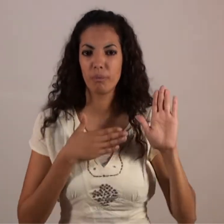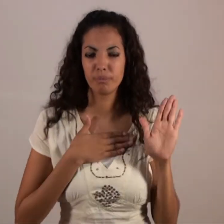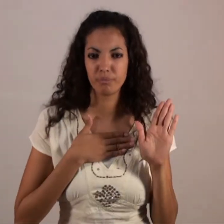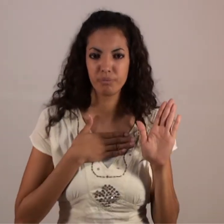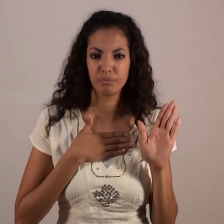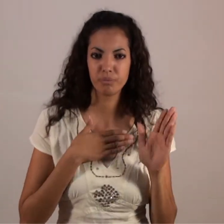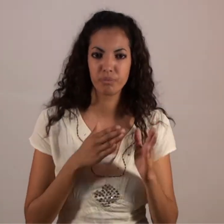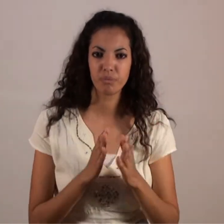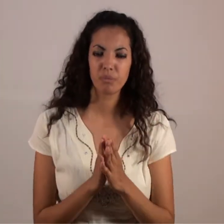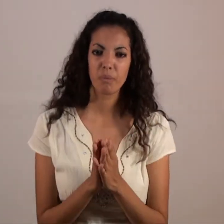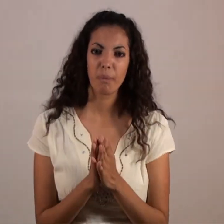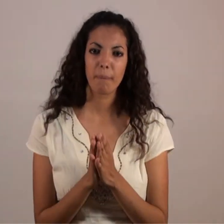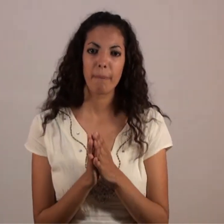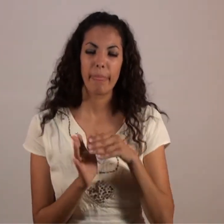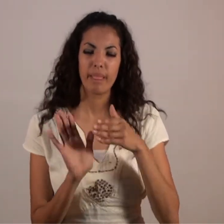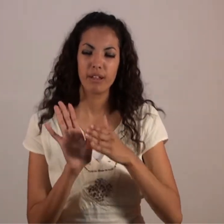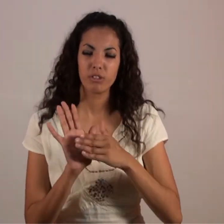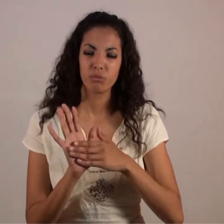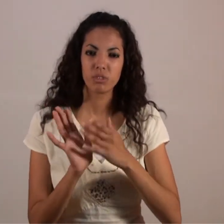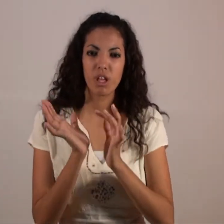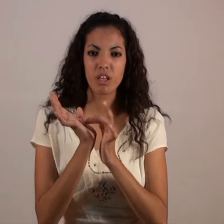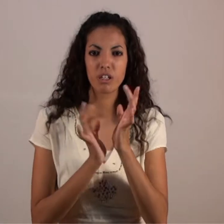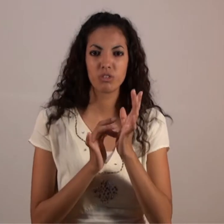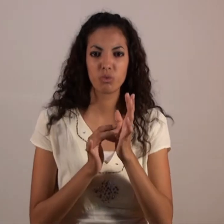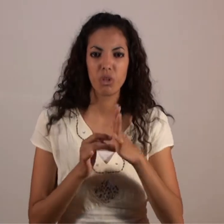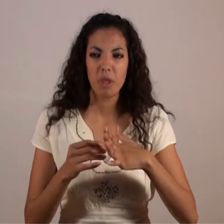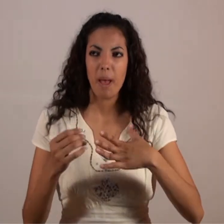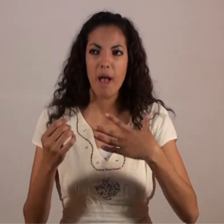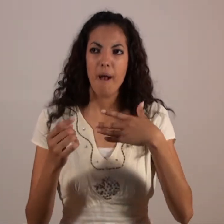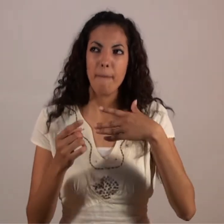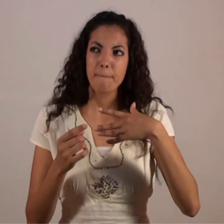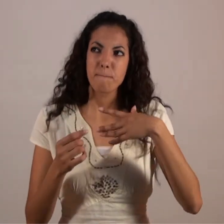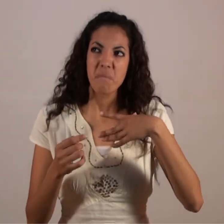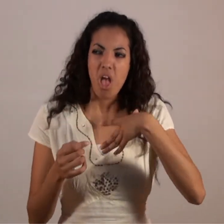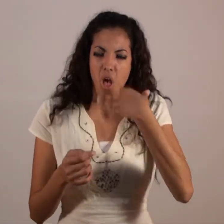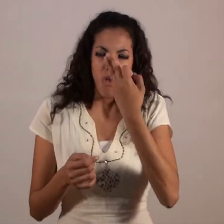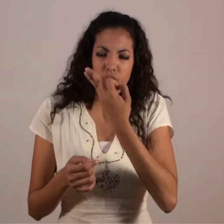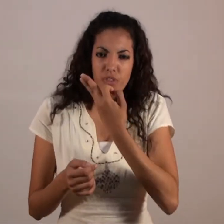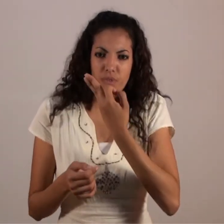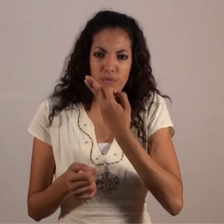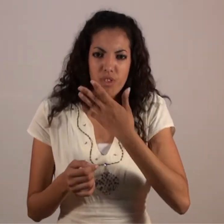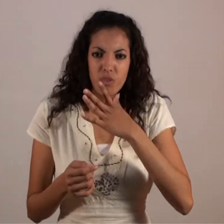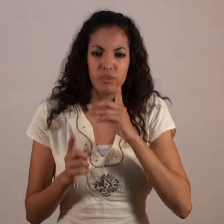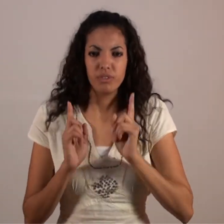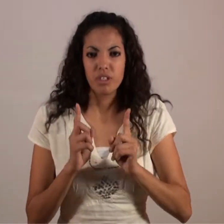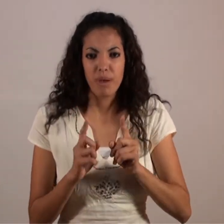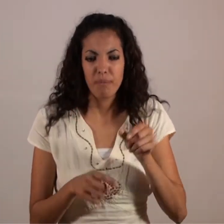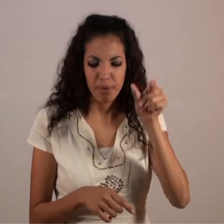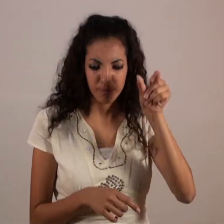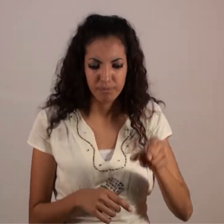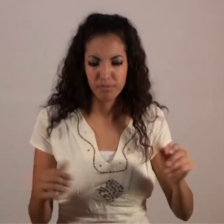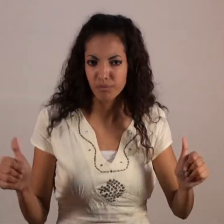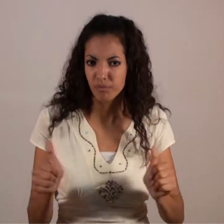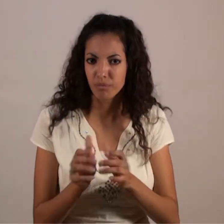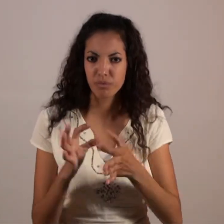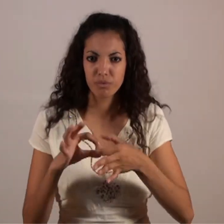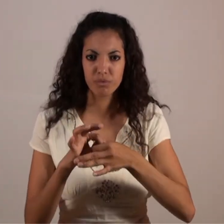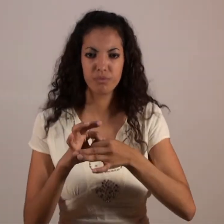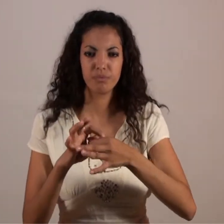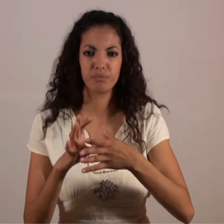divino. Primera de Timoteo 2:5. La salvación y la mediación están ancladas precisamente en la